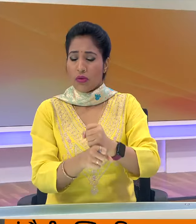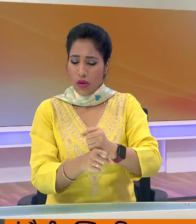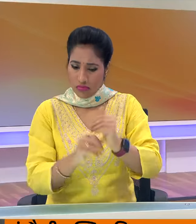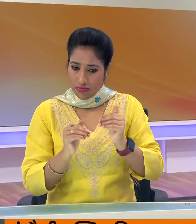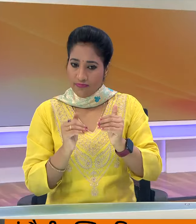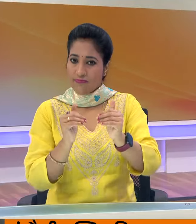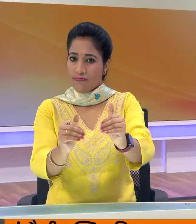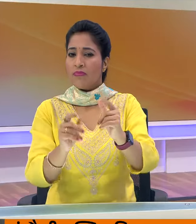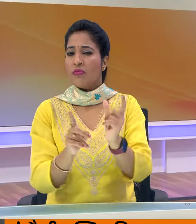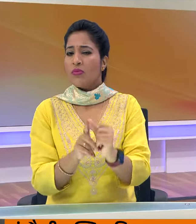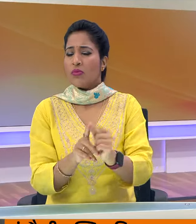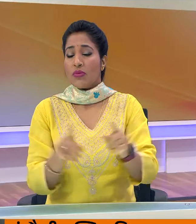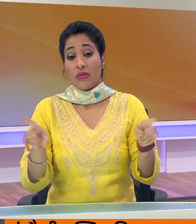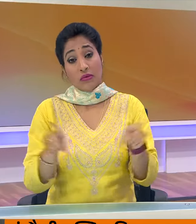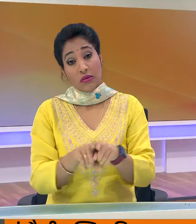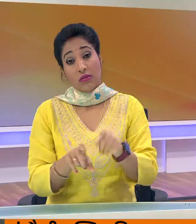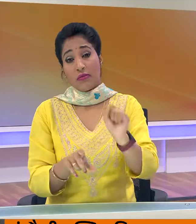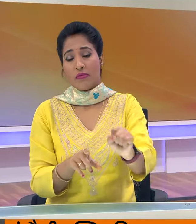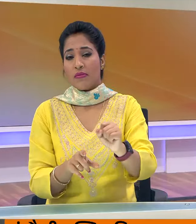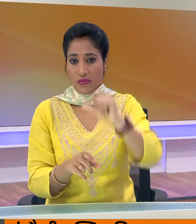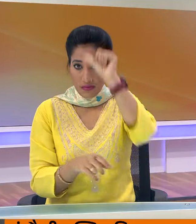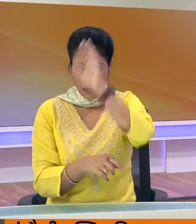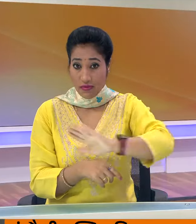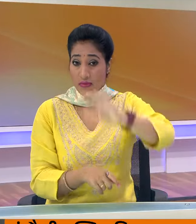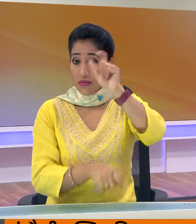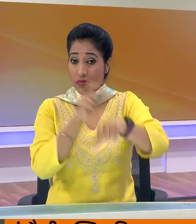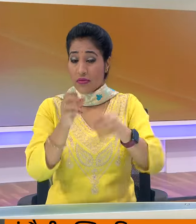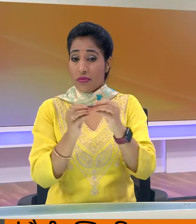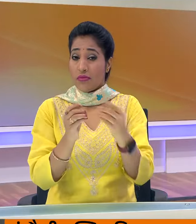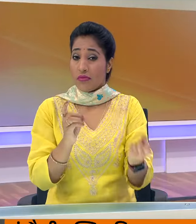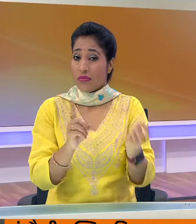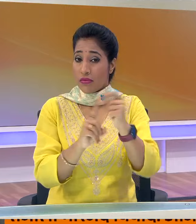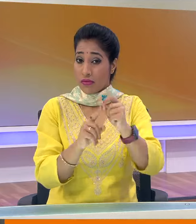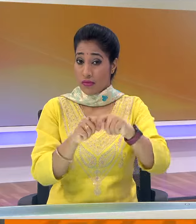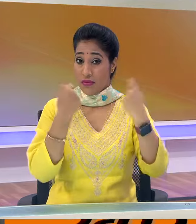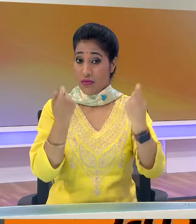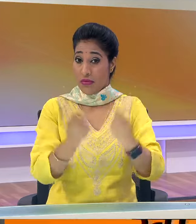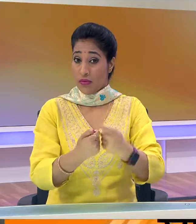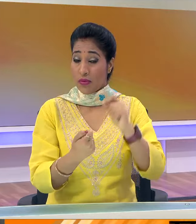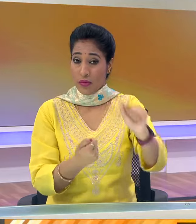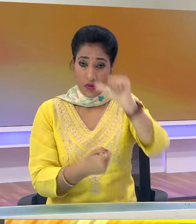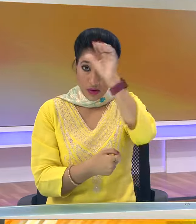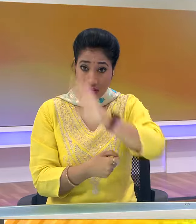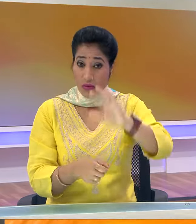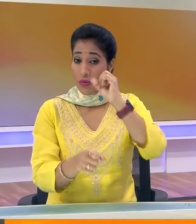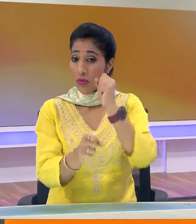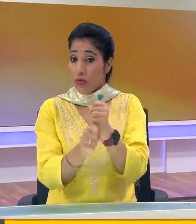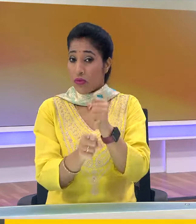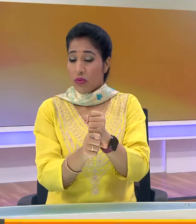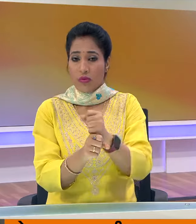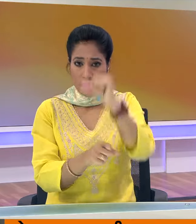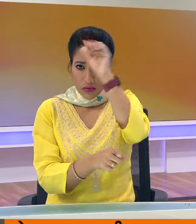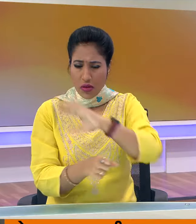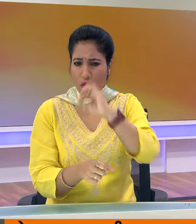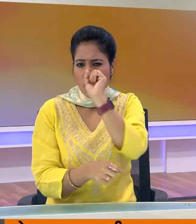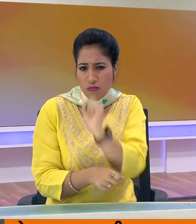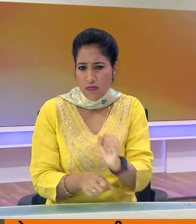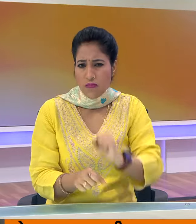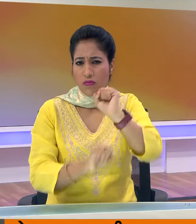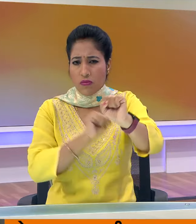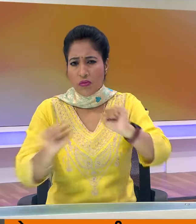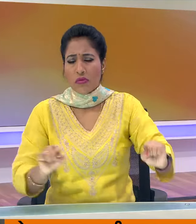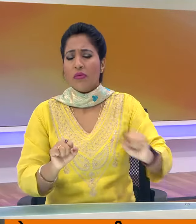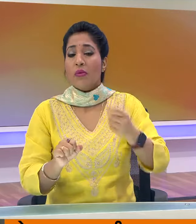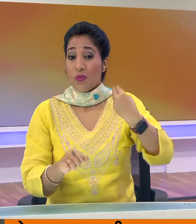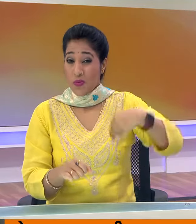है। जिस प्रकार से आज भारतीय जनता पार्टी और खास करके भारत सरकार देश के बुजुर्गों को, पूर्वजों